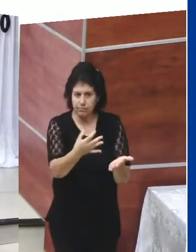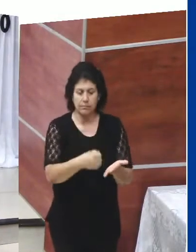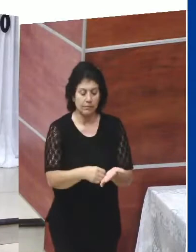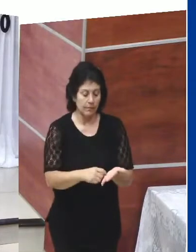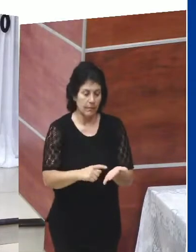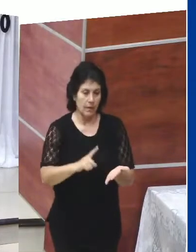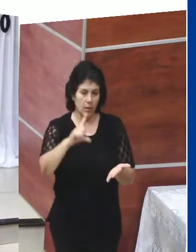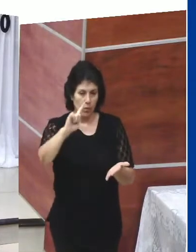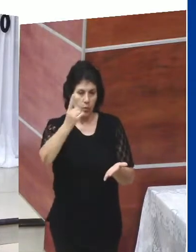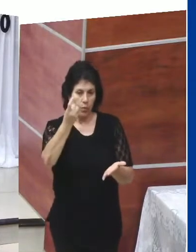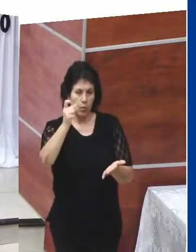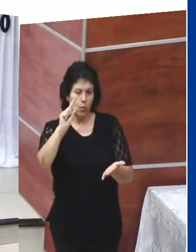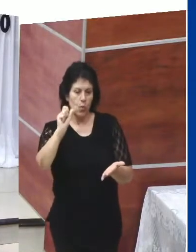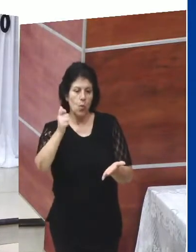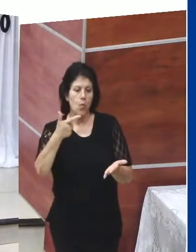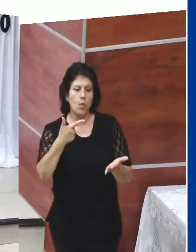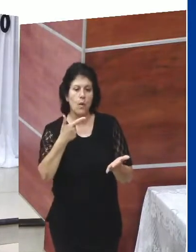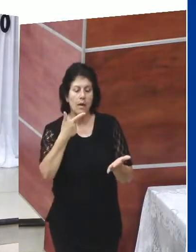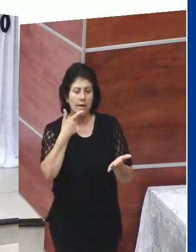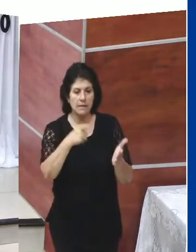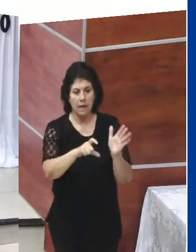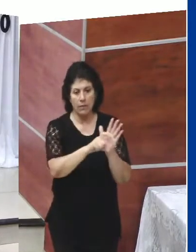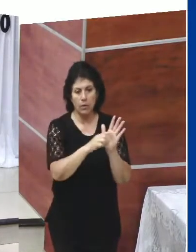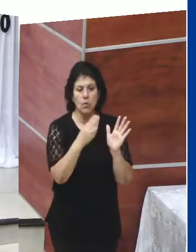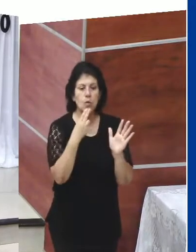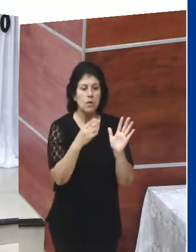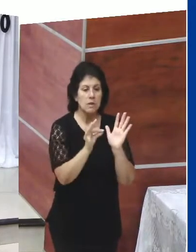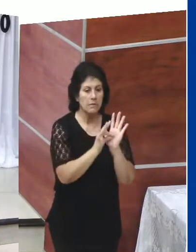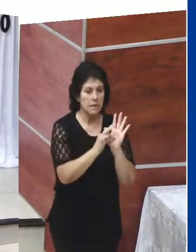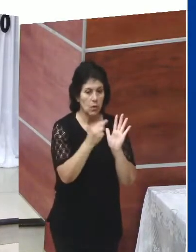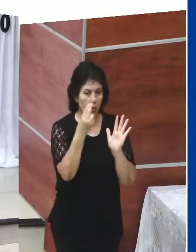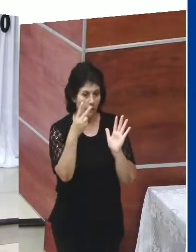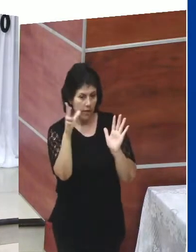Lucas capítulo 11, verso 28,